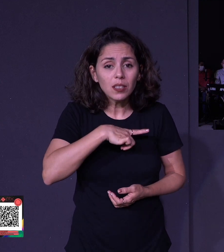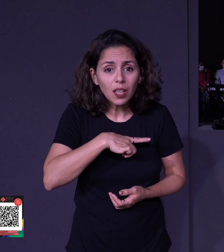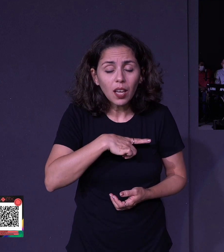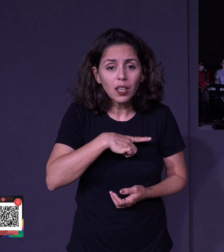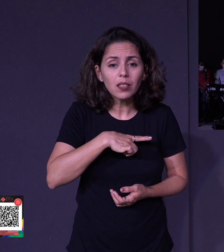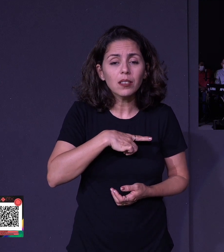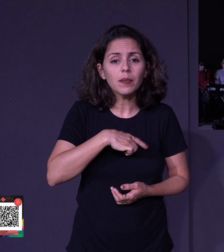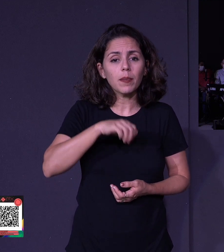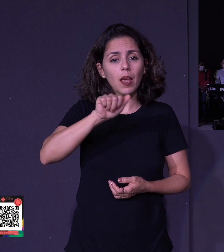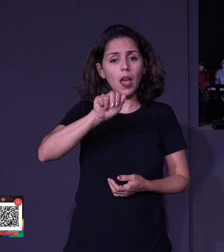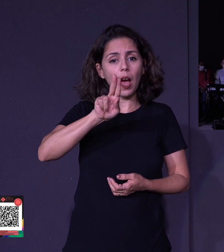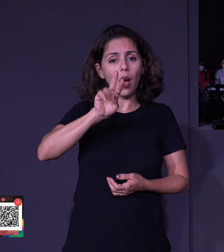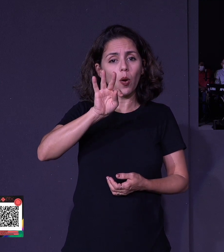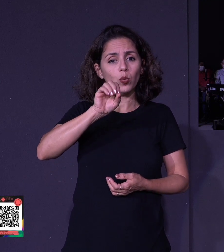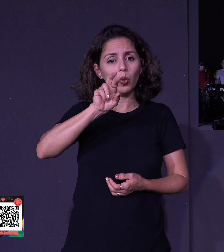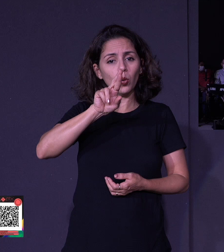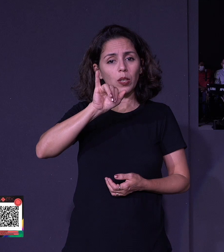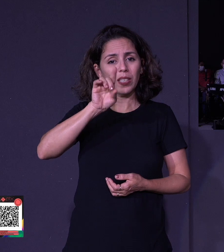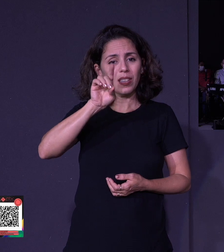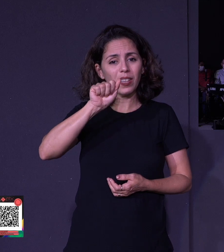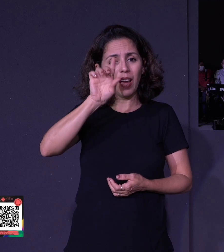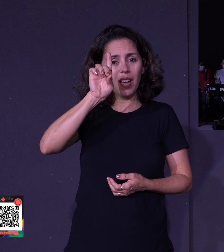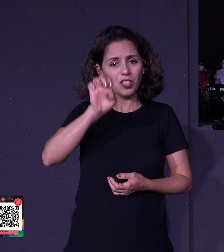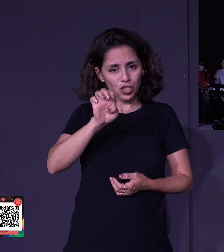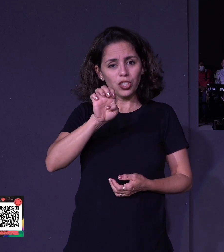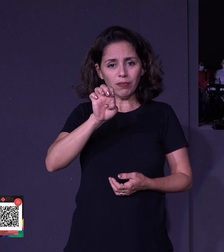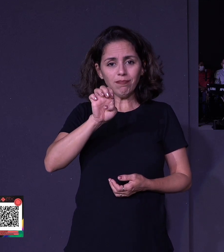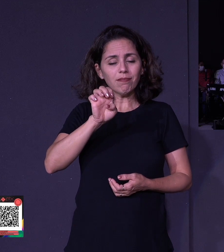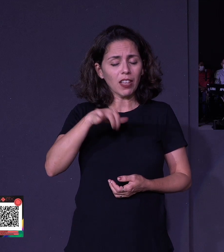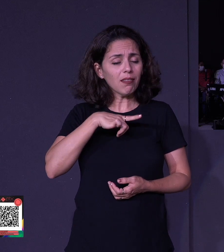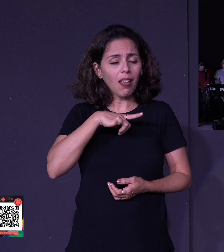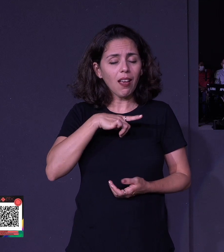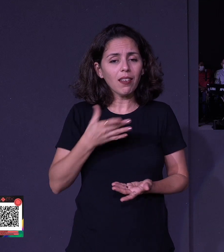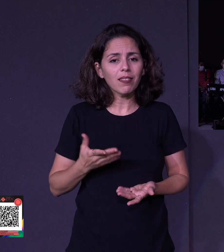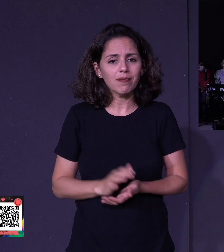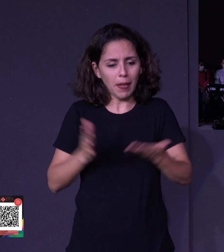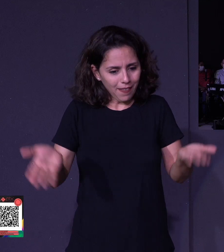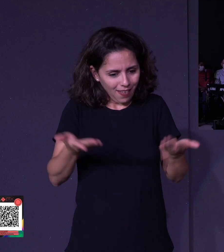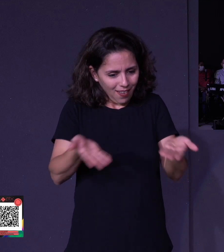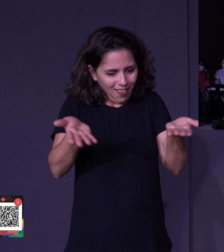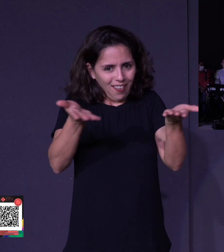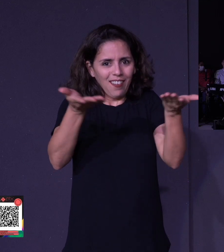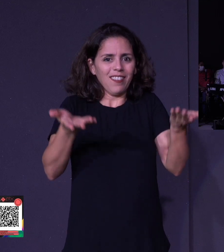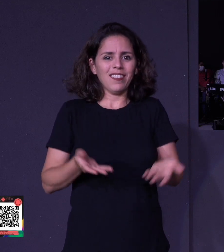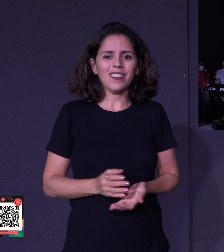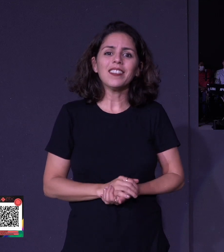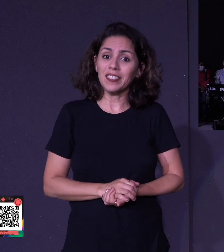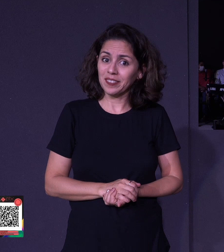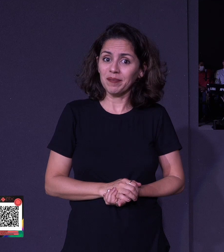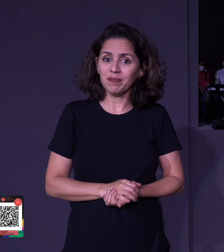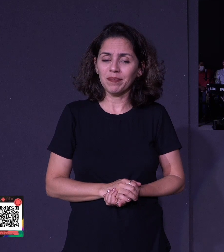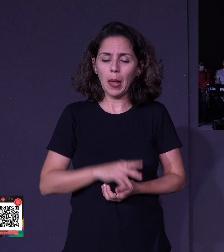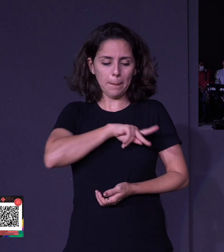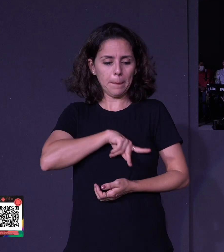de desmotivar, desanimar. Por isso precisamos tomar todo cuidado. Paulo adverte sobre isso,